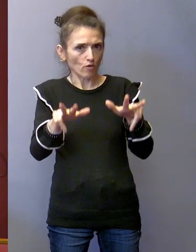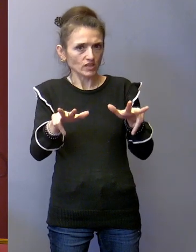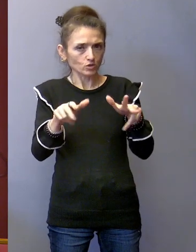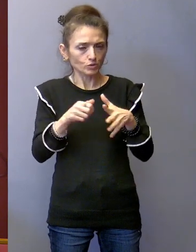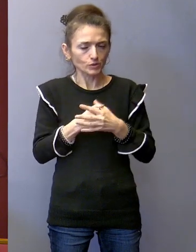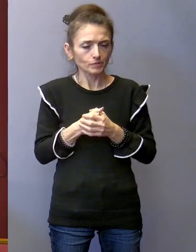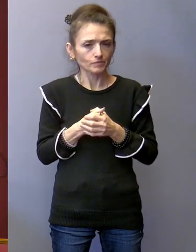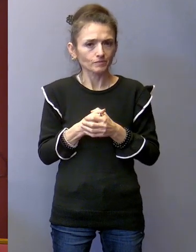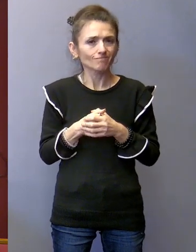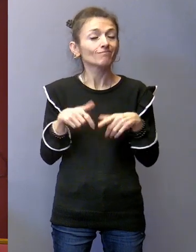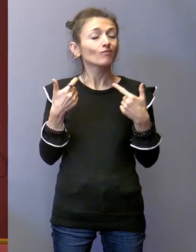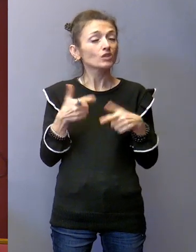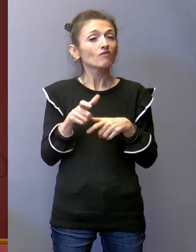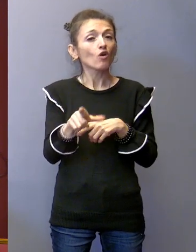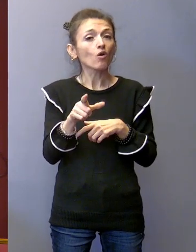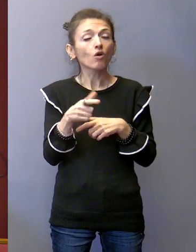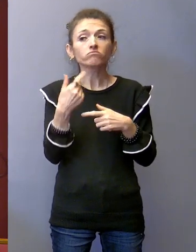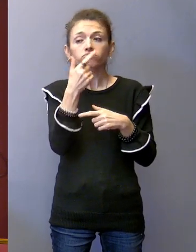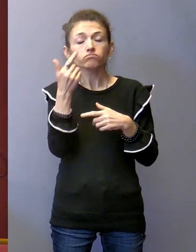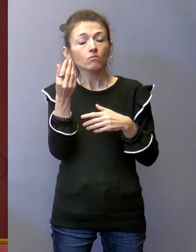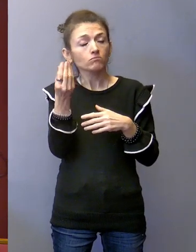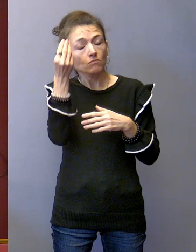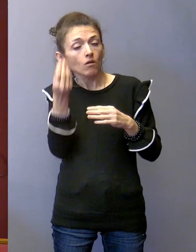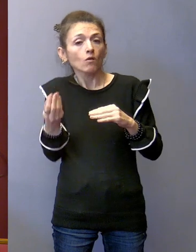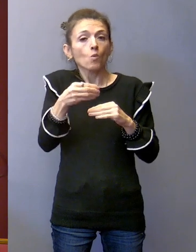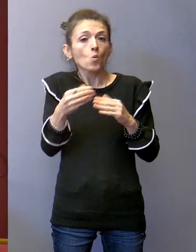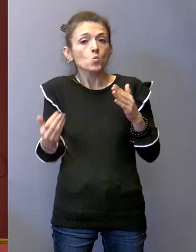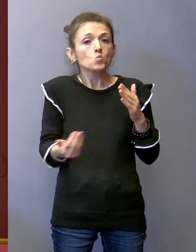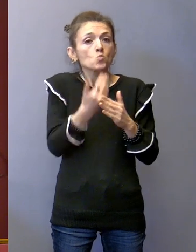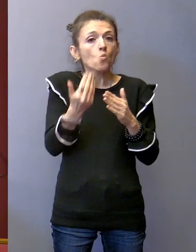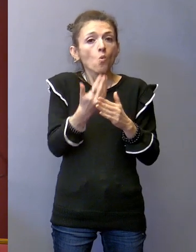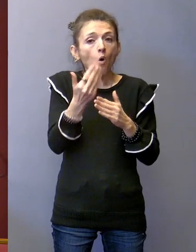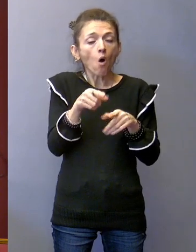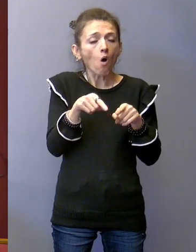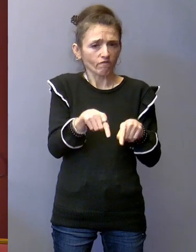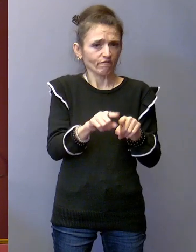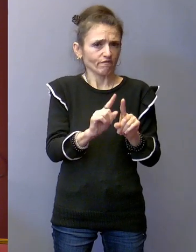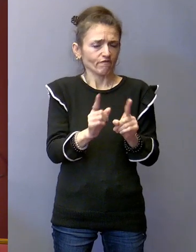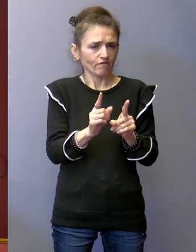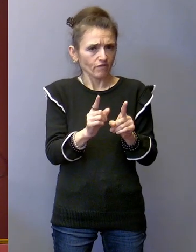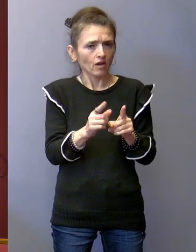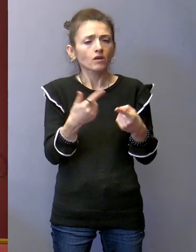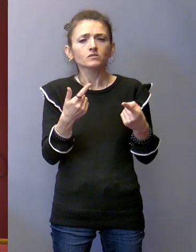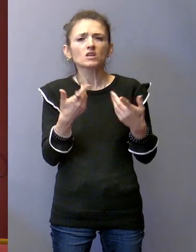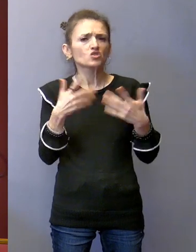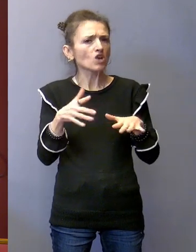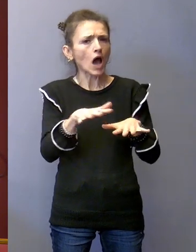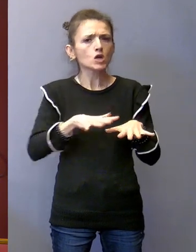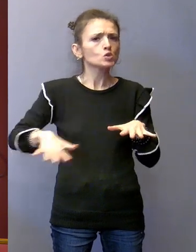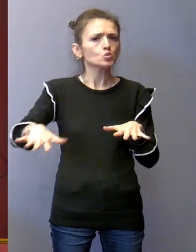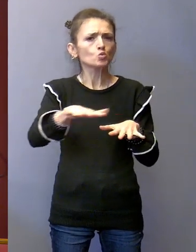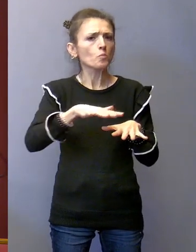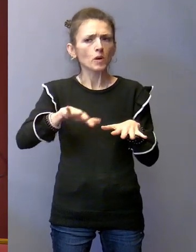perché non si tratta di nuove costruzioni Ma gli interventi edilizi che derivano o l'utilizzo di superficie già